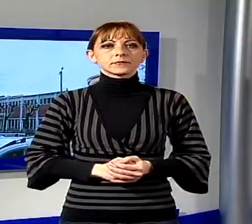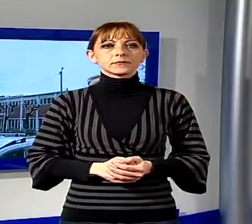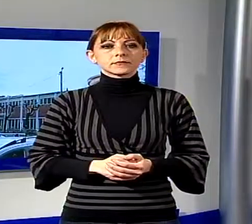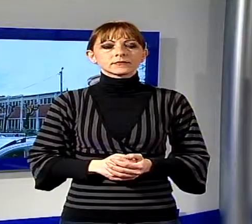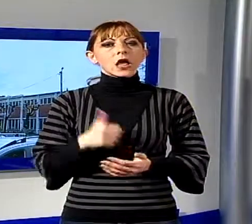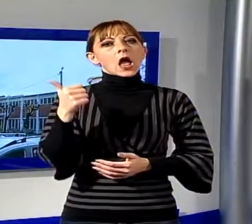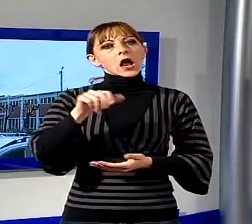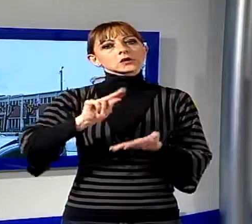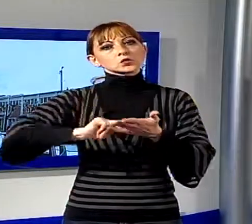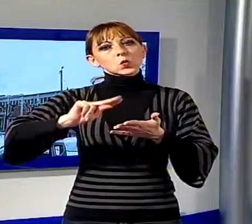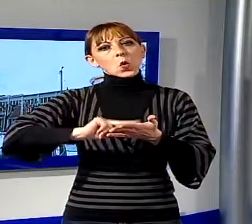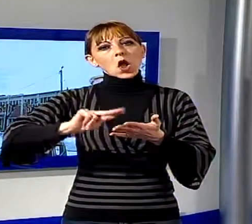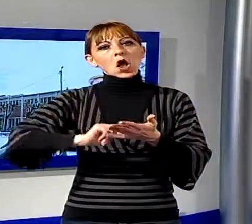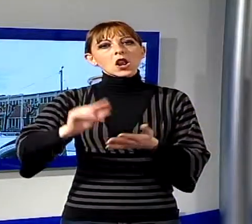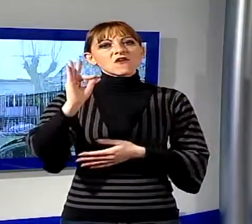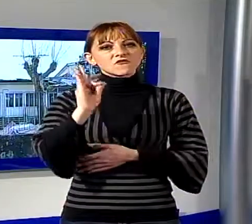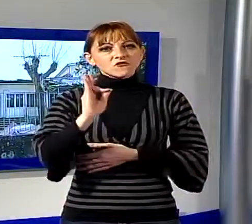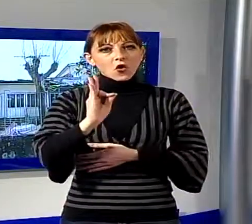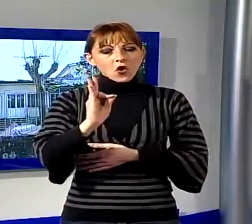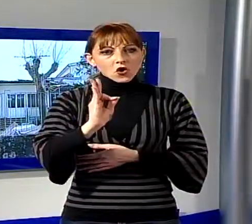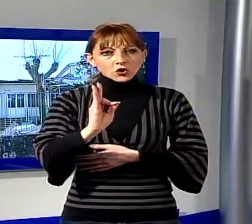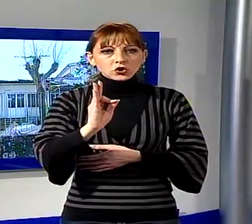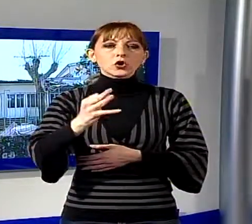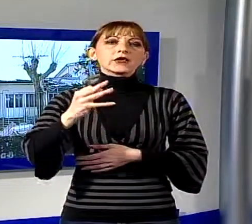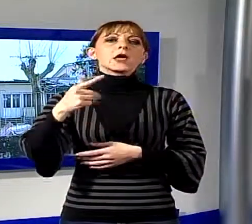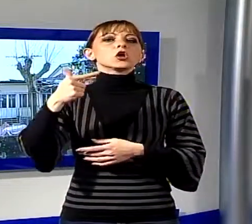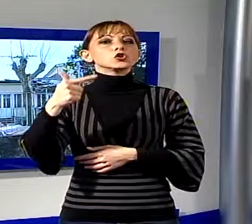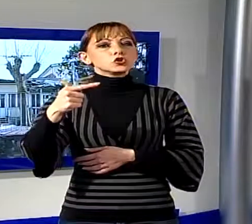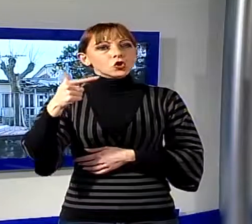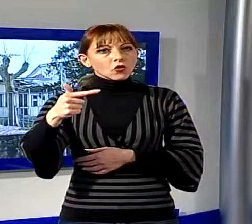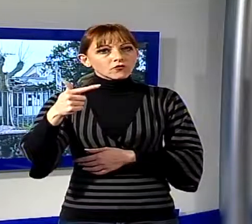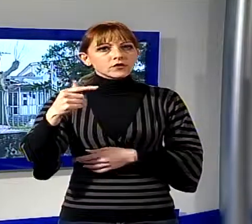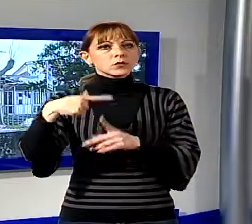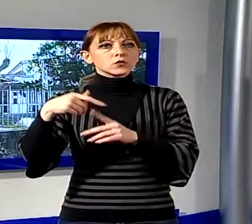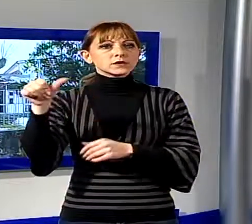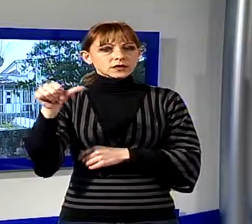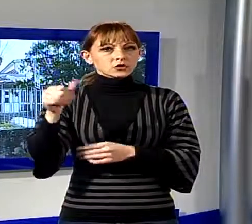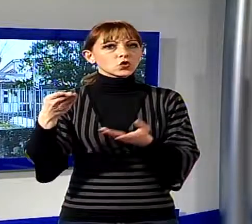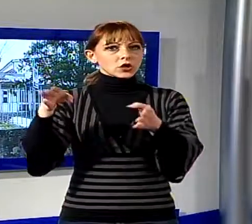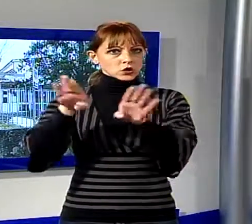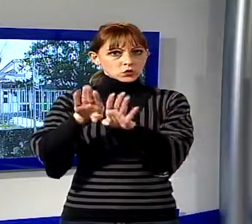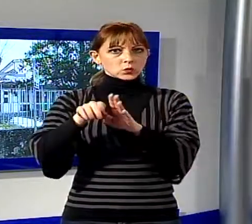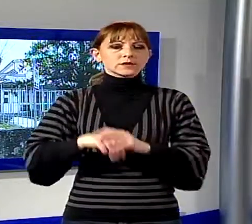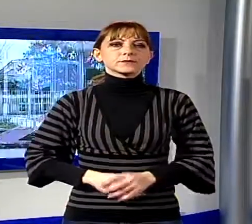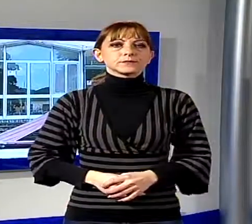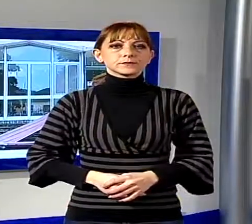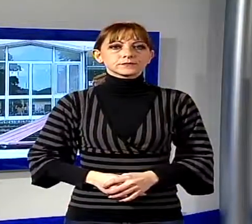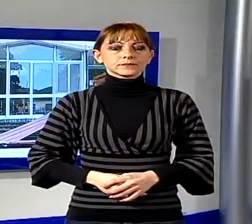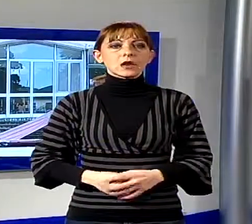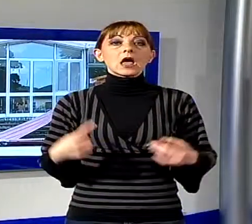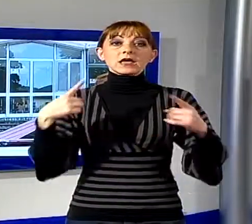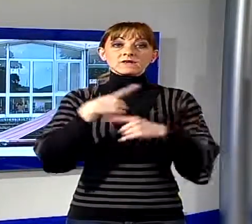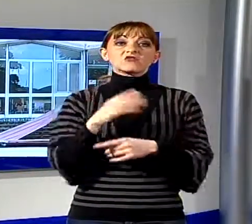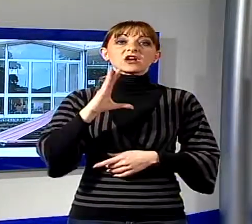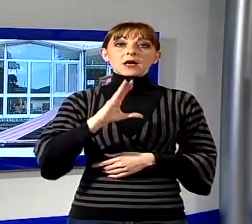ancora le primarie Forli di Vallecchia, Mancini di Tonfano e Mutti di Strettoia. A Capannori invece riapre la scuola